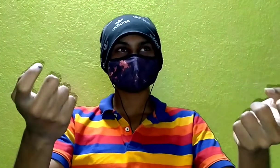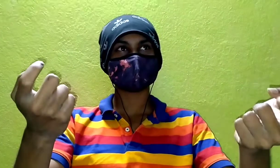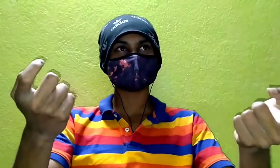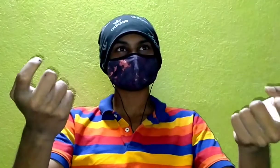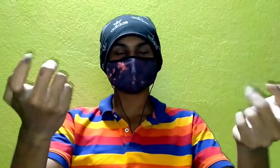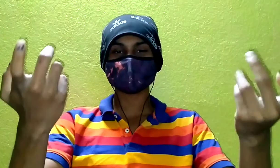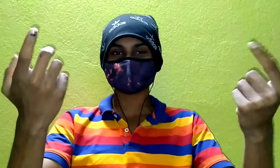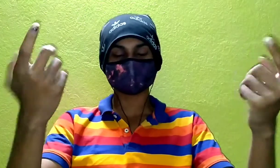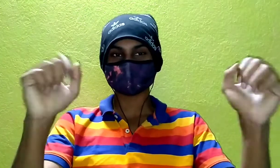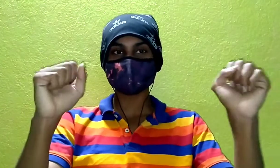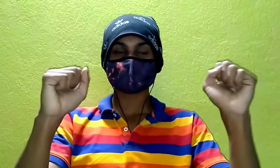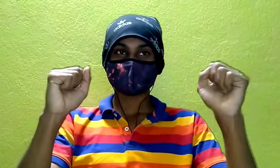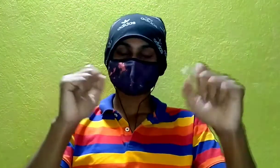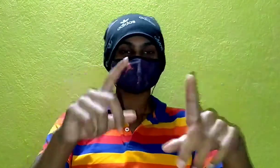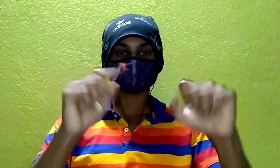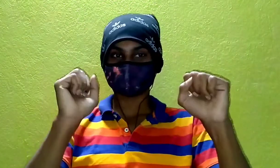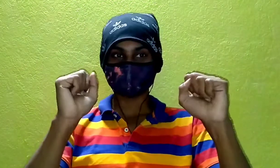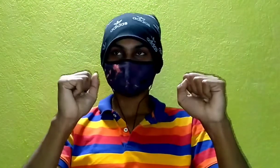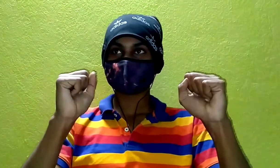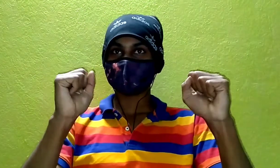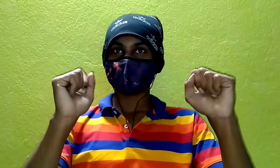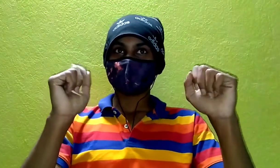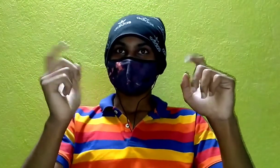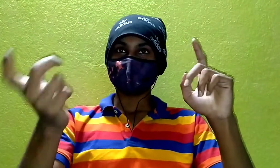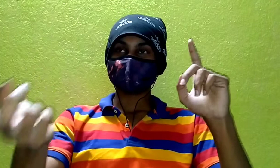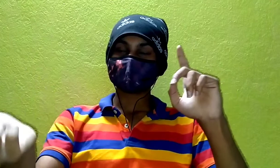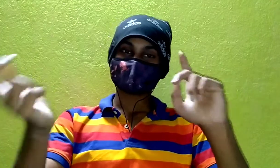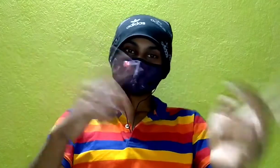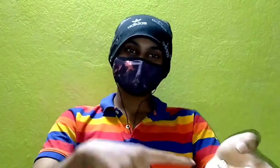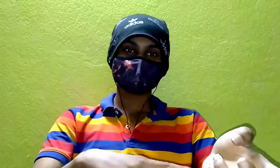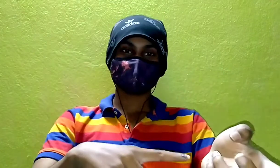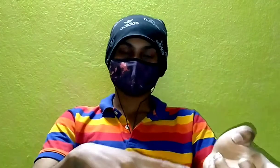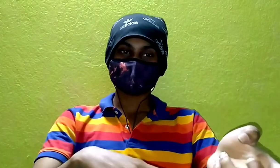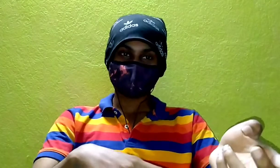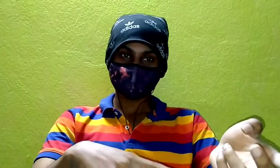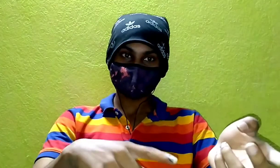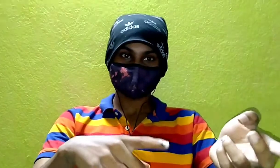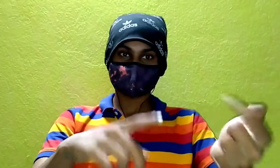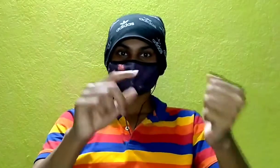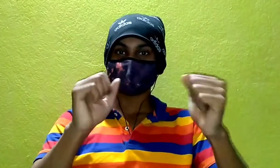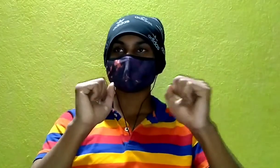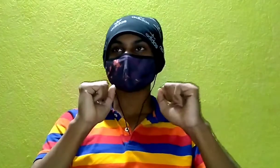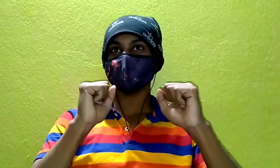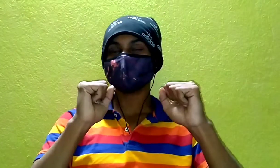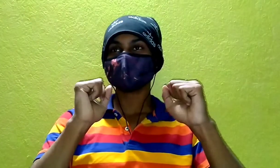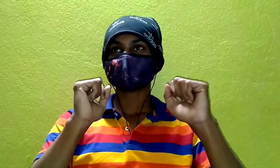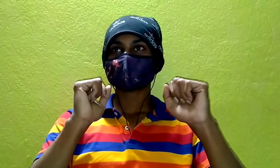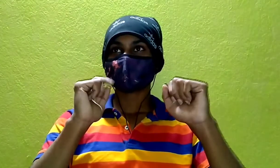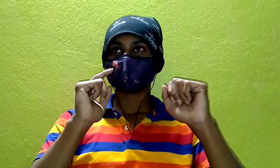किया हुआ नहीं पता यह सब करते हैं अब इस लेफ्ट कल एक लौंग डाल झाल जिसमें कि